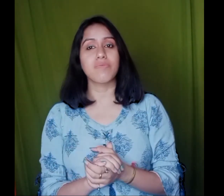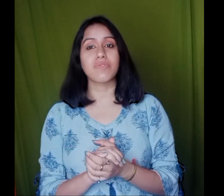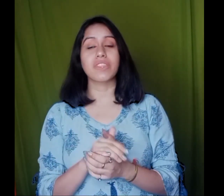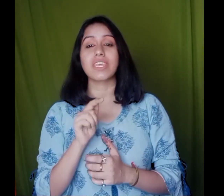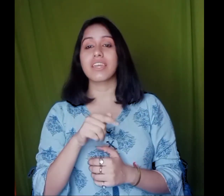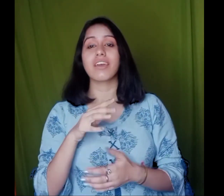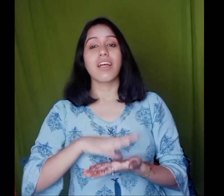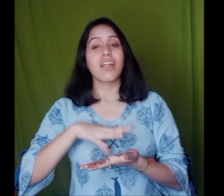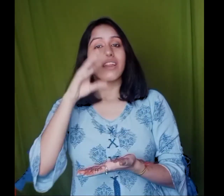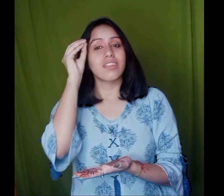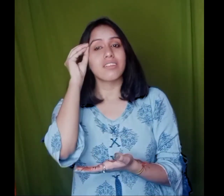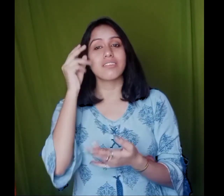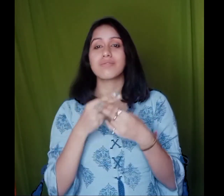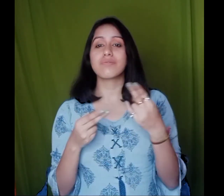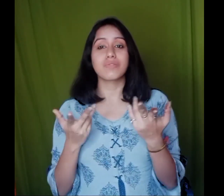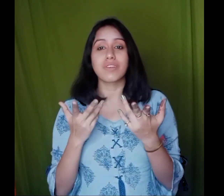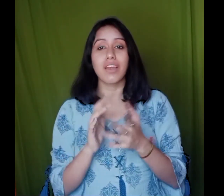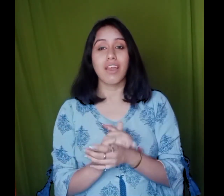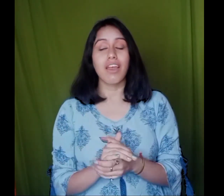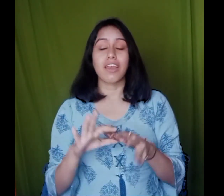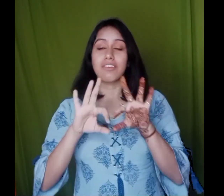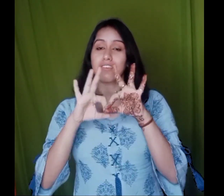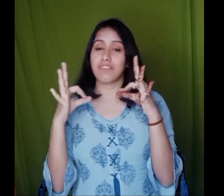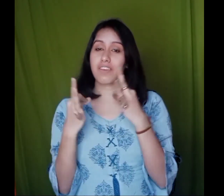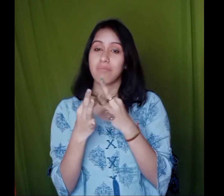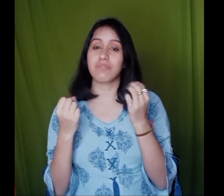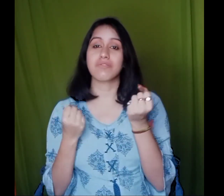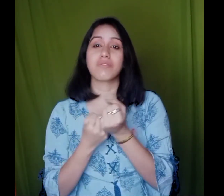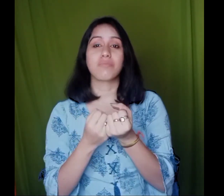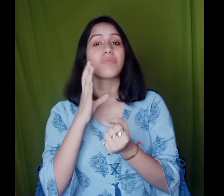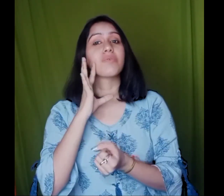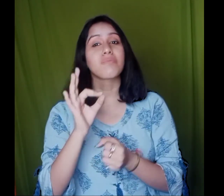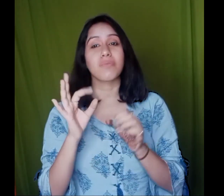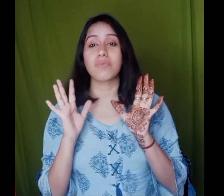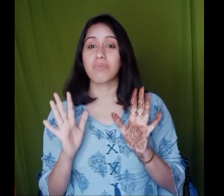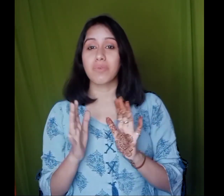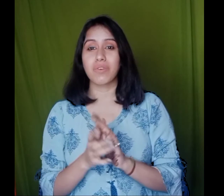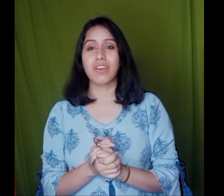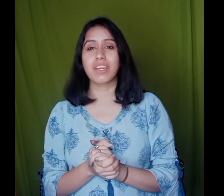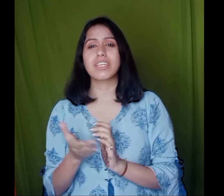जा रहे थे, चुप ही नहीं हो रहे थे। फिर उन्हें भगवान श्री राम के पास ले जाया गया, वो चुप हो गए।